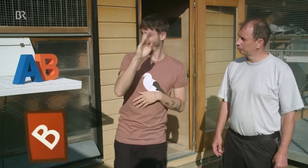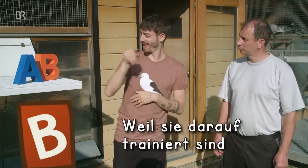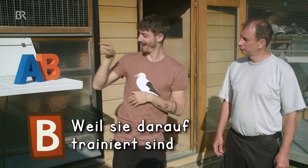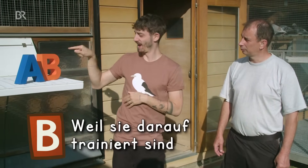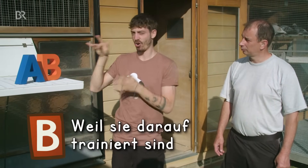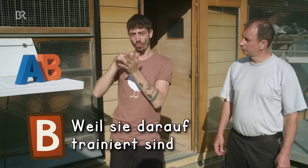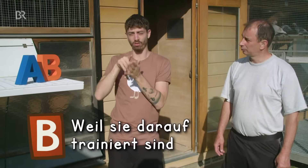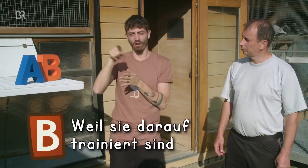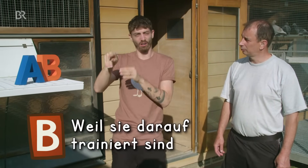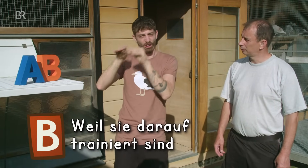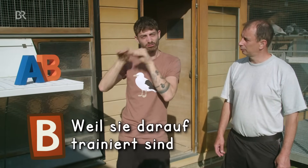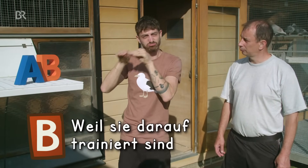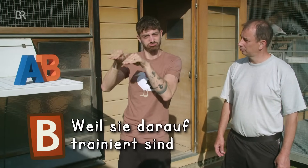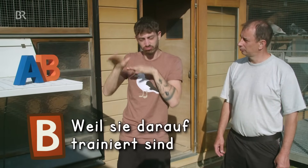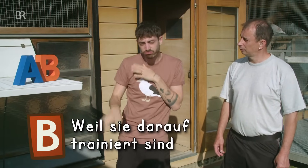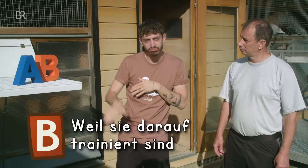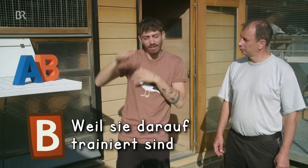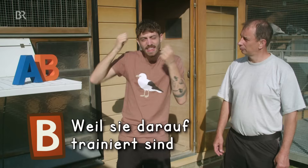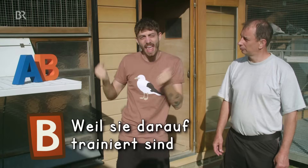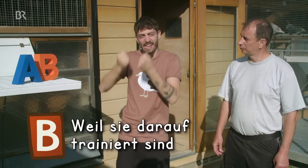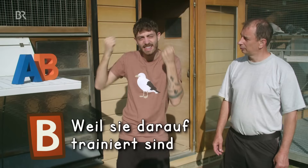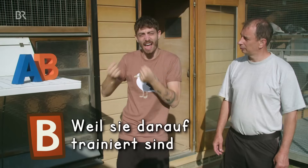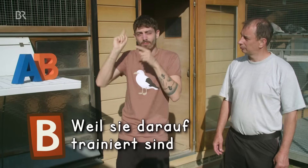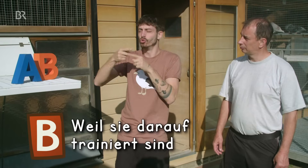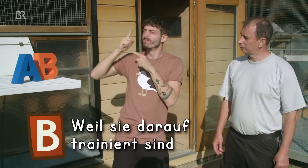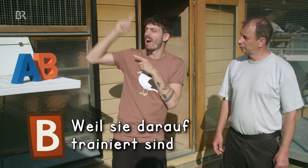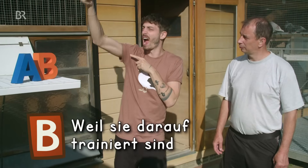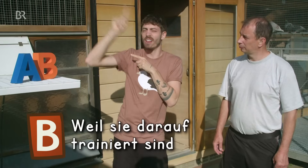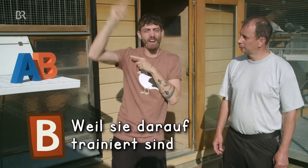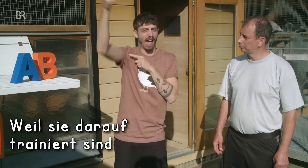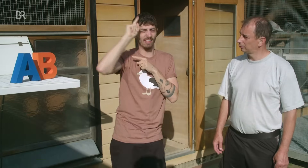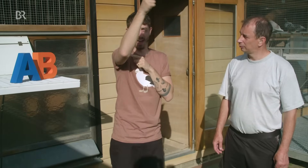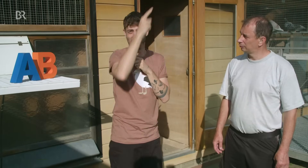Oder B, weil sie von klein auf darauf trainiert sind, ganz weite Strecken zu fliegen?